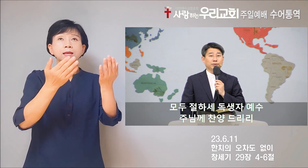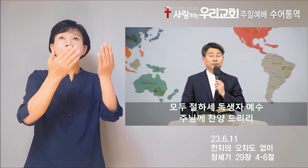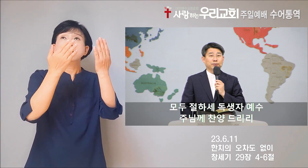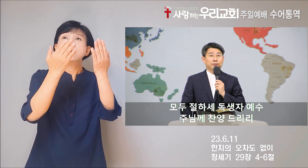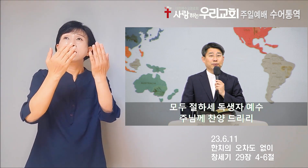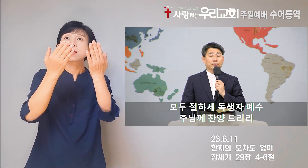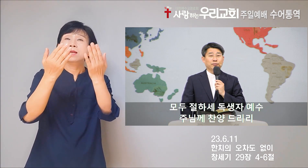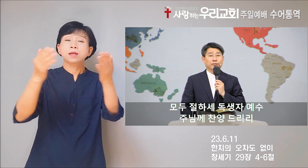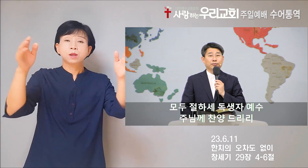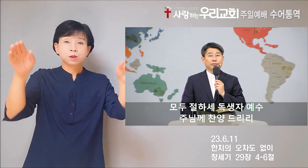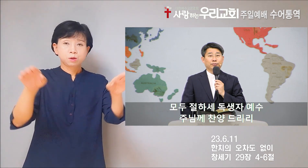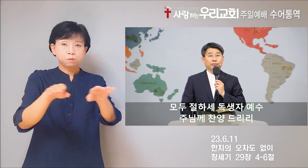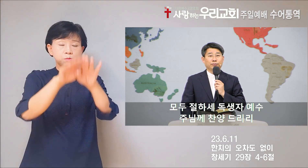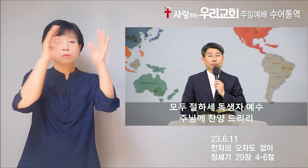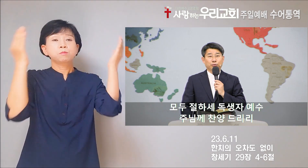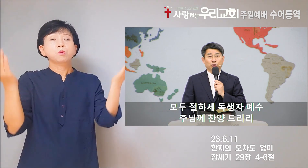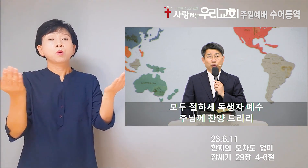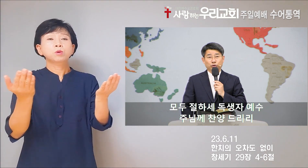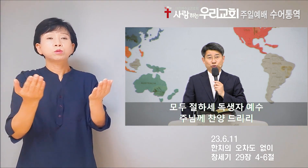돌리세.